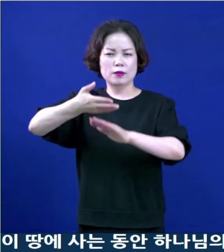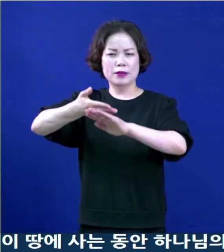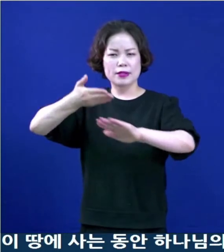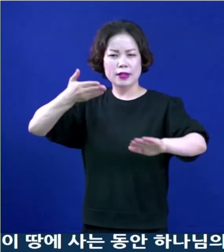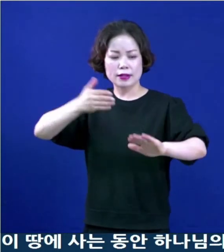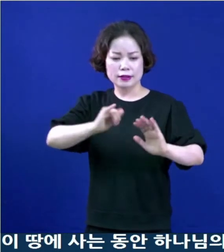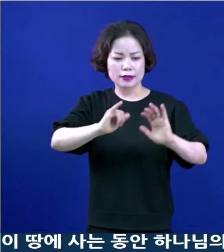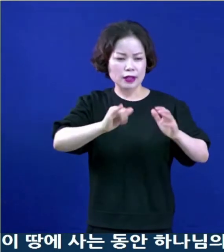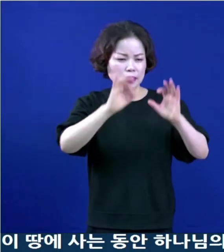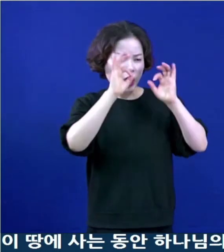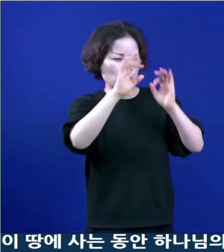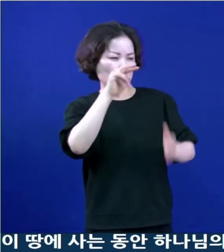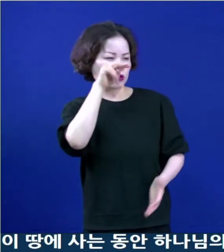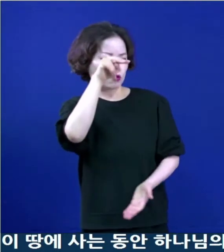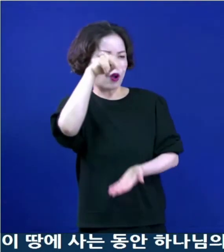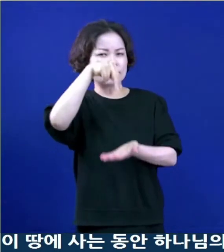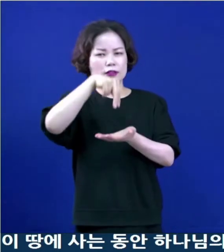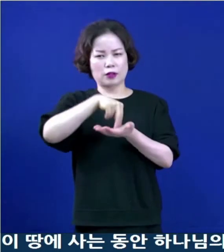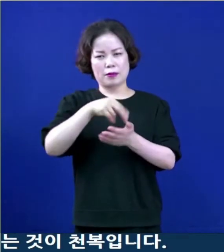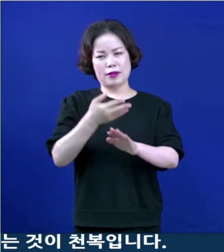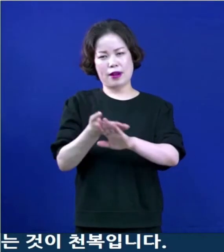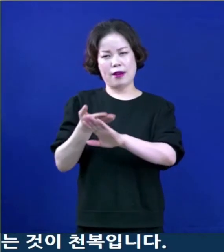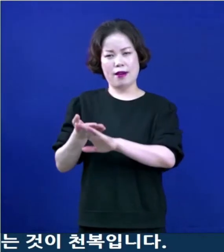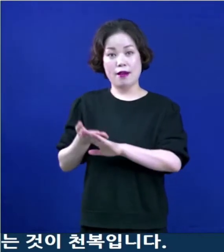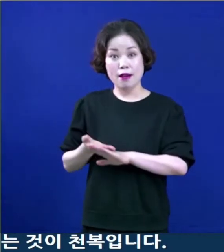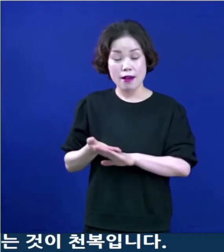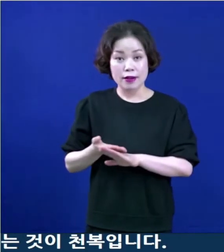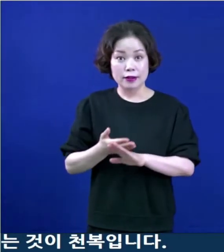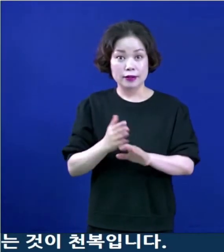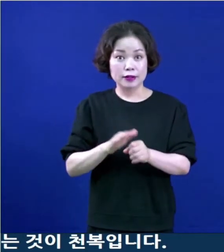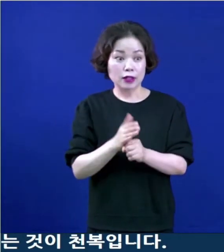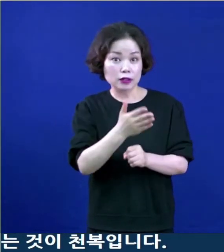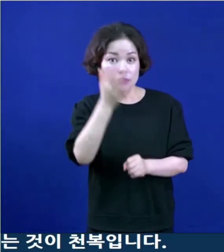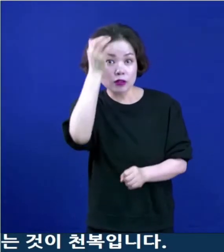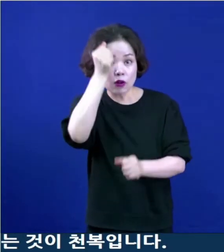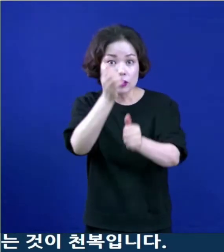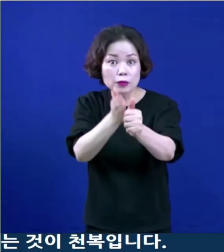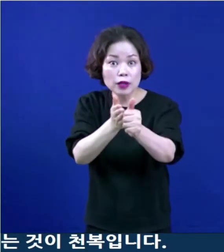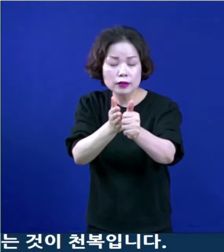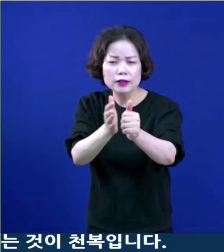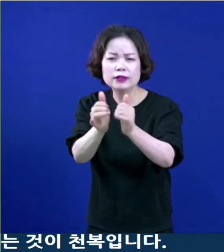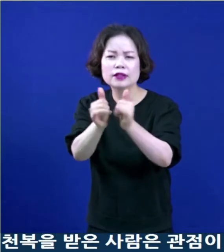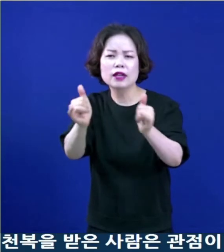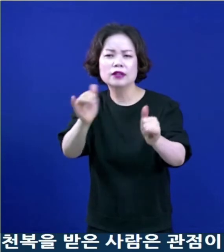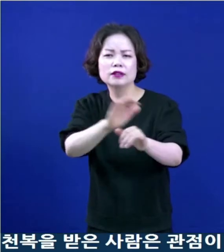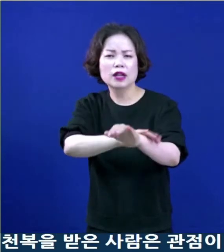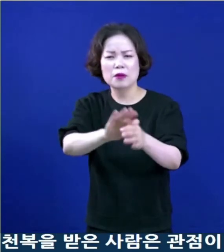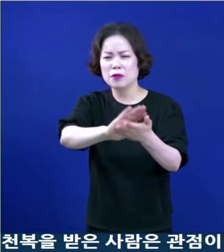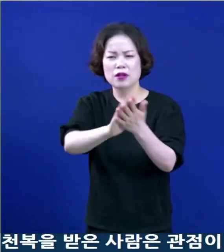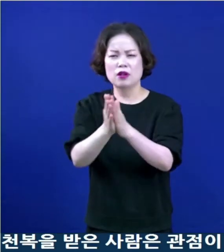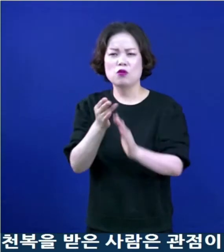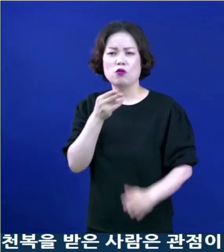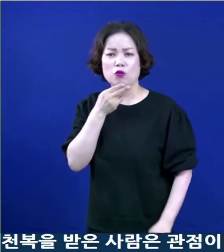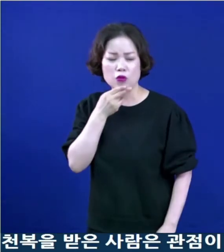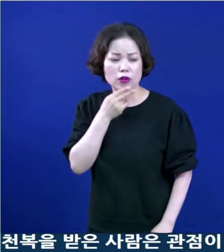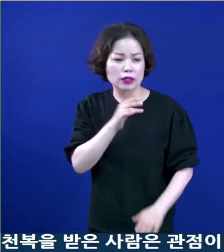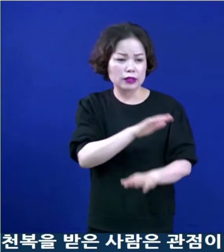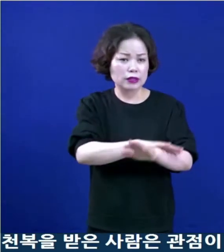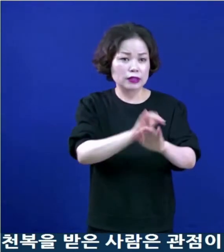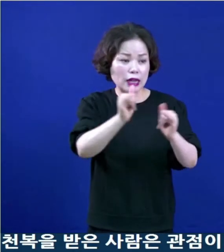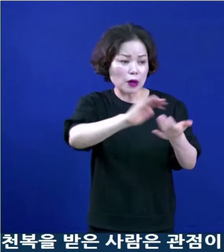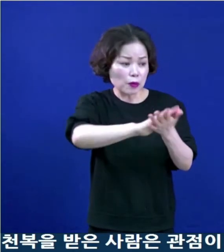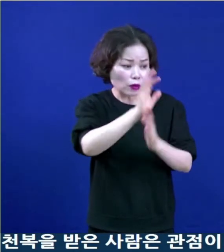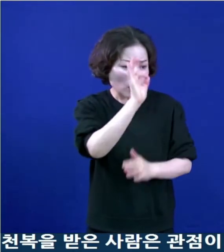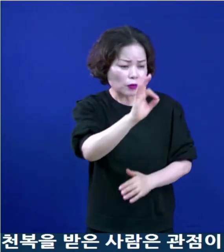세상을 보는 관점이 달라지기 시작합니다. 사랑하는 여러분, 기억해 주십시오. 사람이 잘 변하지 않습니다. 그런데 사람이 변할 때